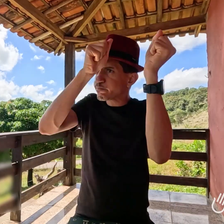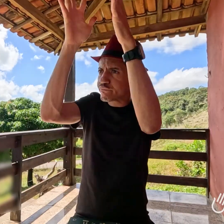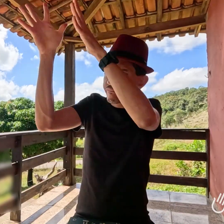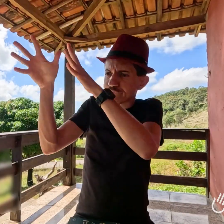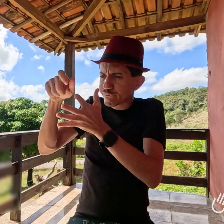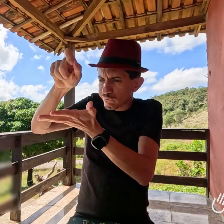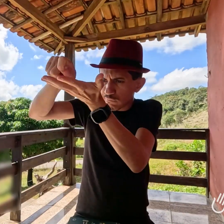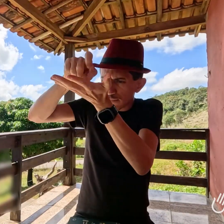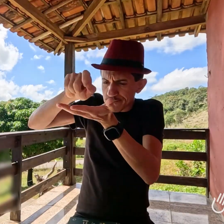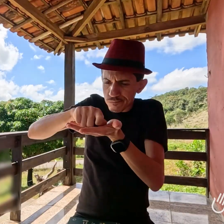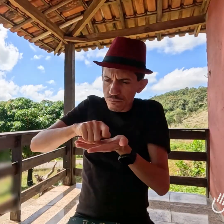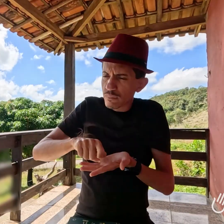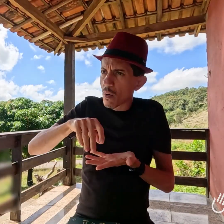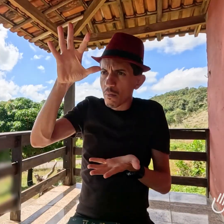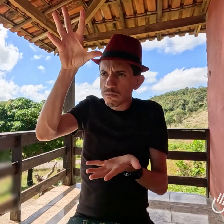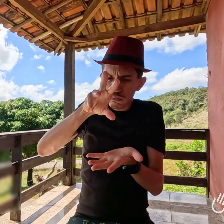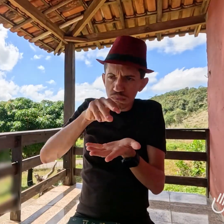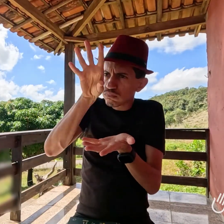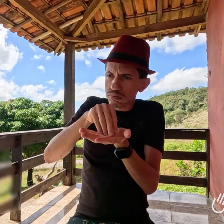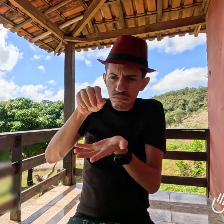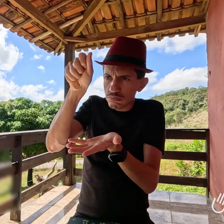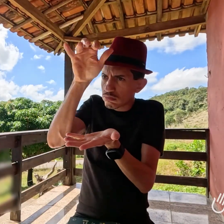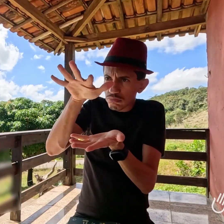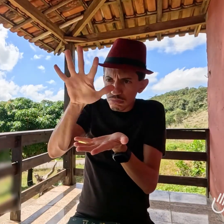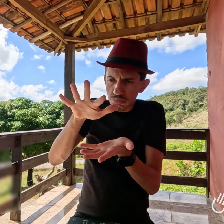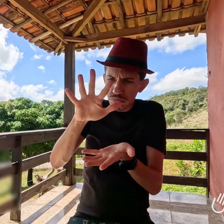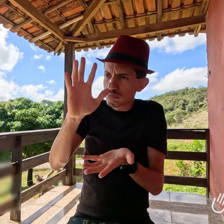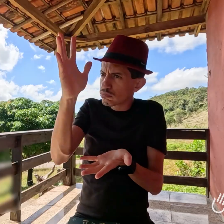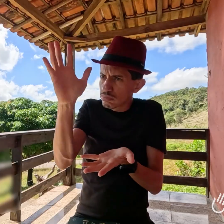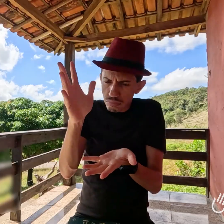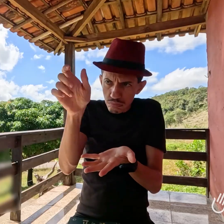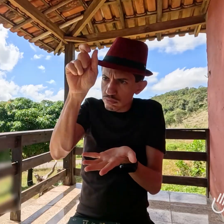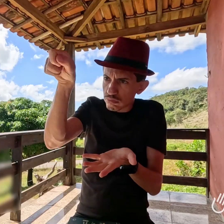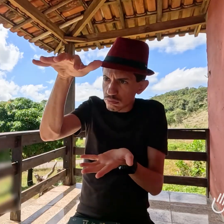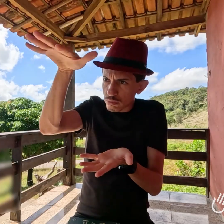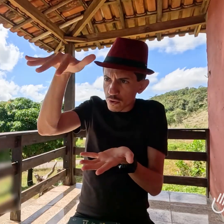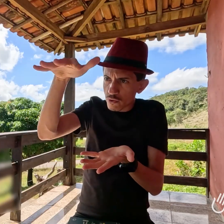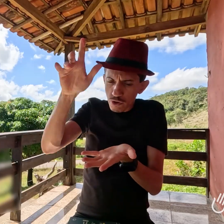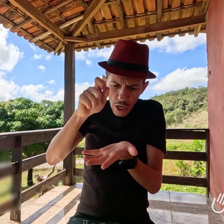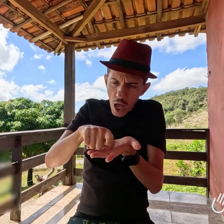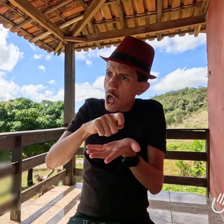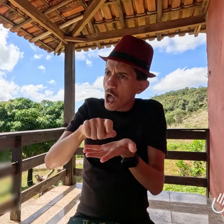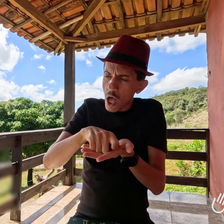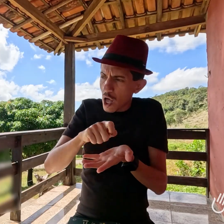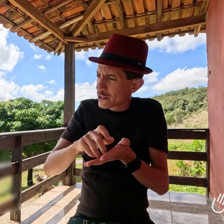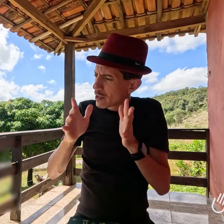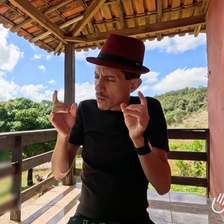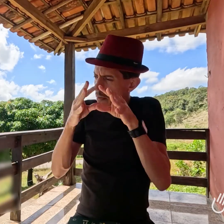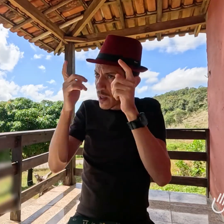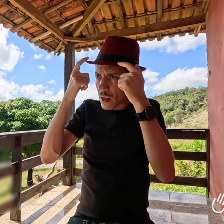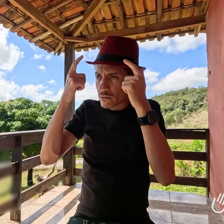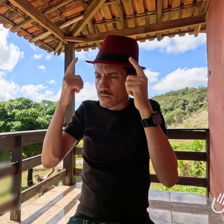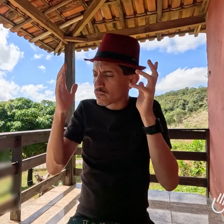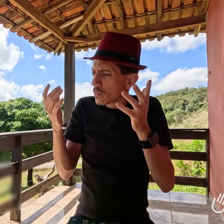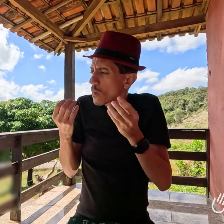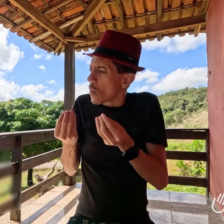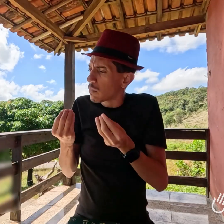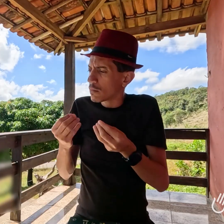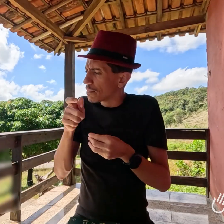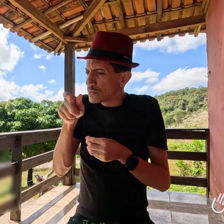nós desde a primeira edição. A gente achava que todo mundo tinha isso de forma automática, simplesmente por aprender a escrita de sinais. Mas nós